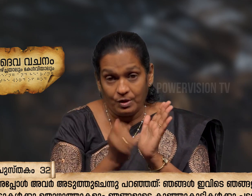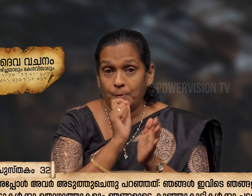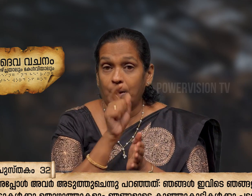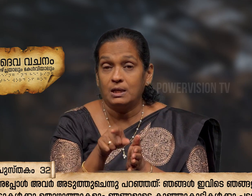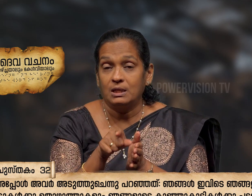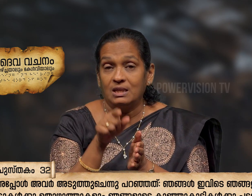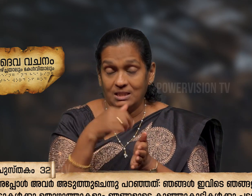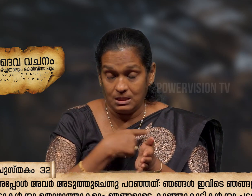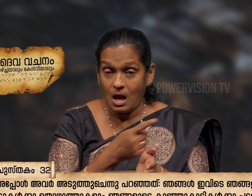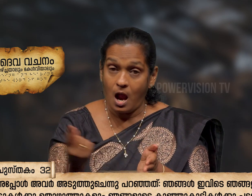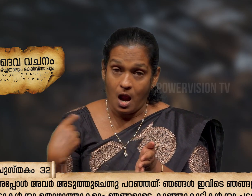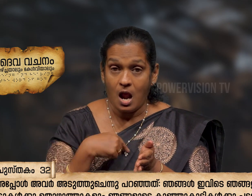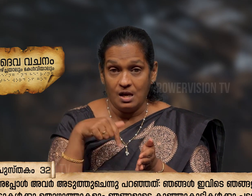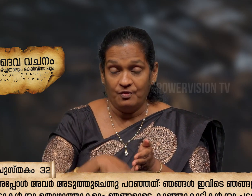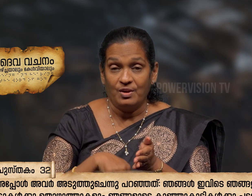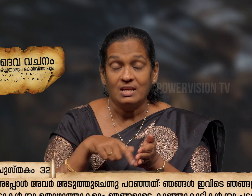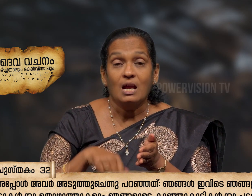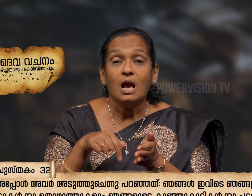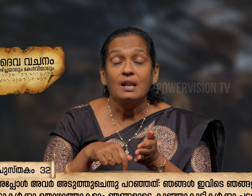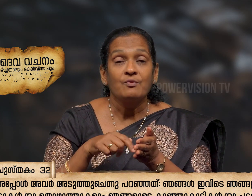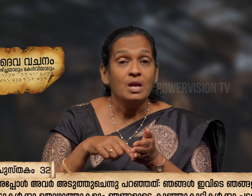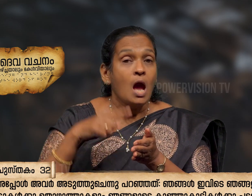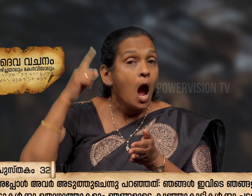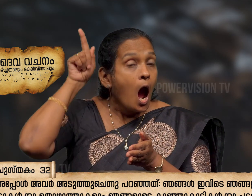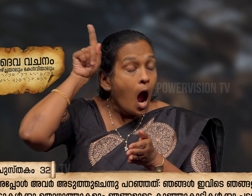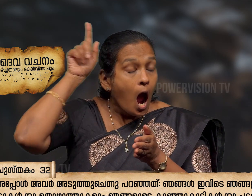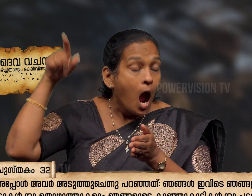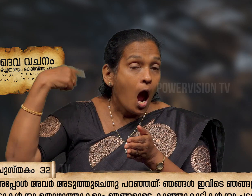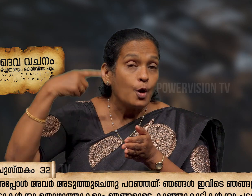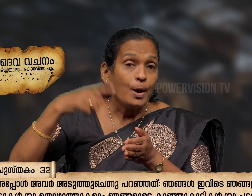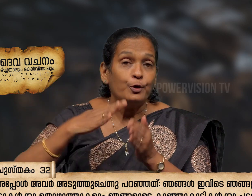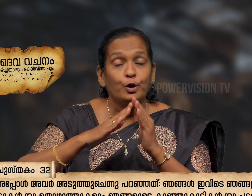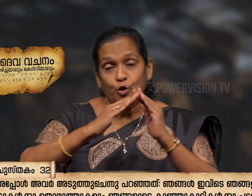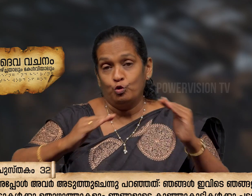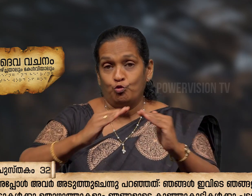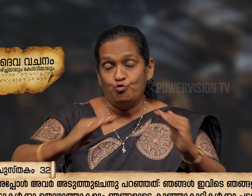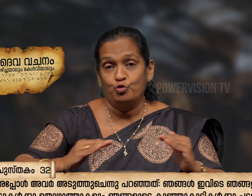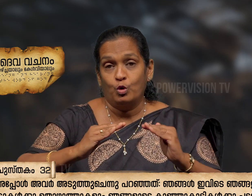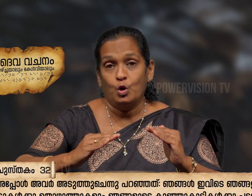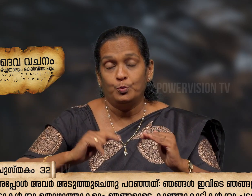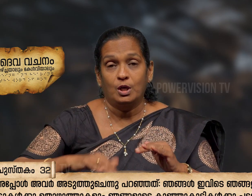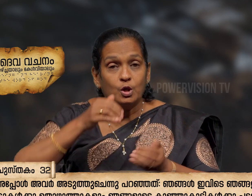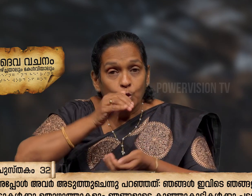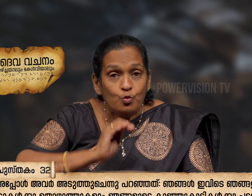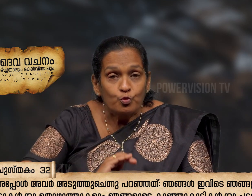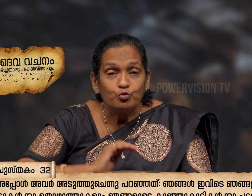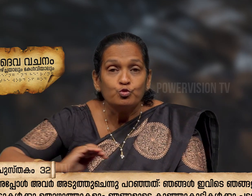പറഞ്ഞത്, ഞങ്ങൾ ഇവിടെ ഞങ്ങളുടെ ആടുമാടുകൾക്ക് തൊഴുത്തുകളും ഞങ്ങളുടെ